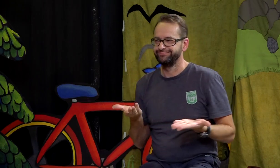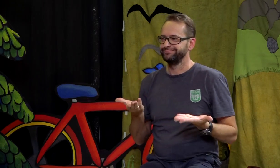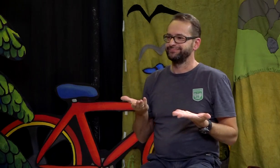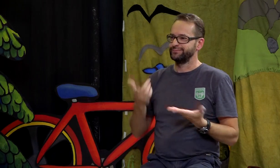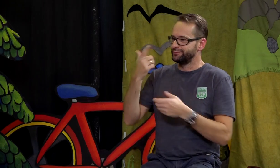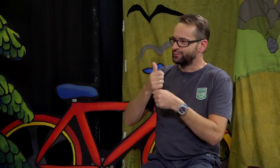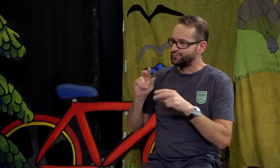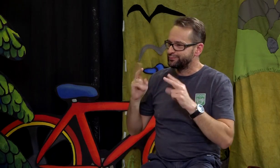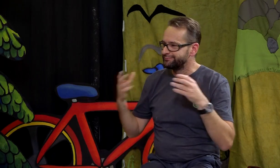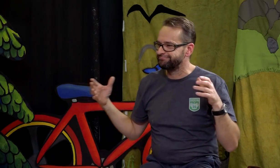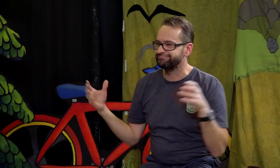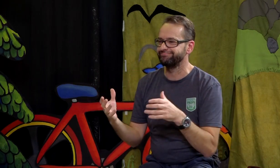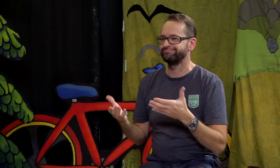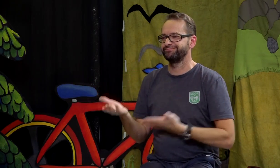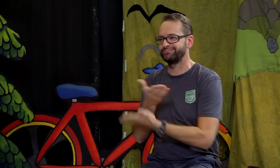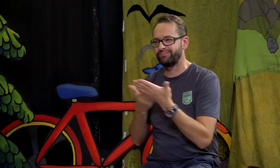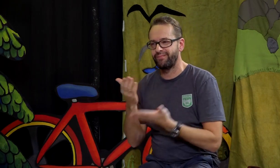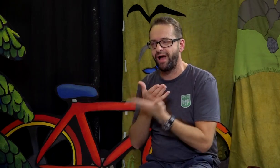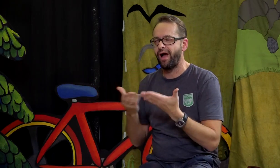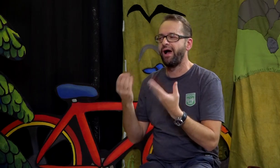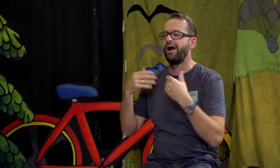ja uskovien piirissä käymään ja opin paljon